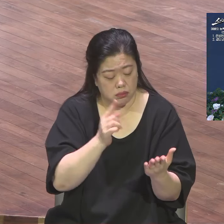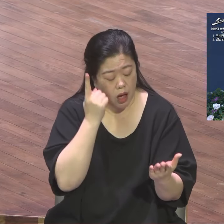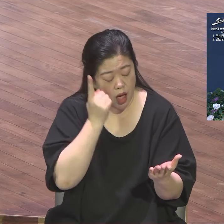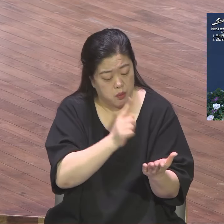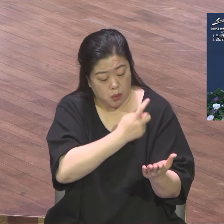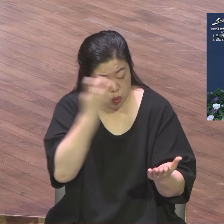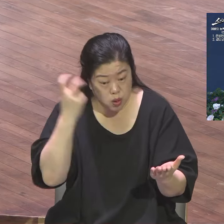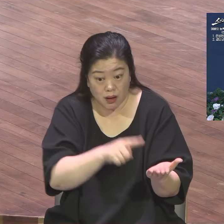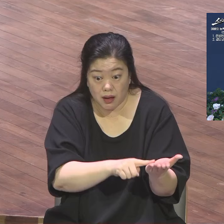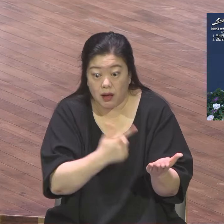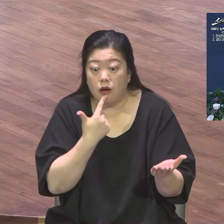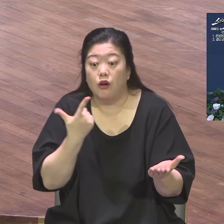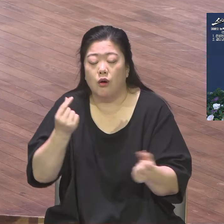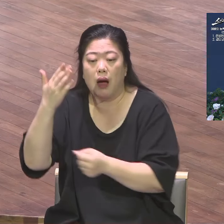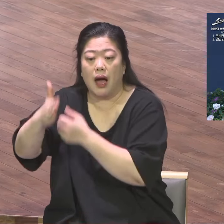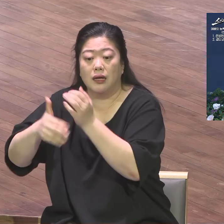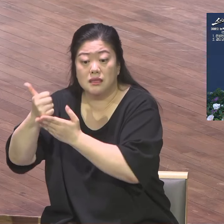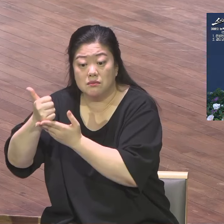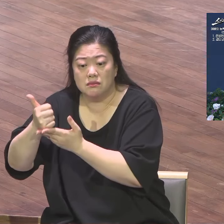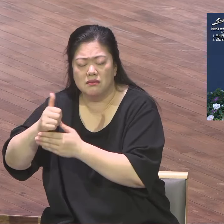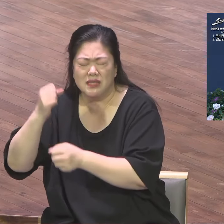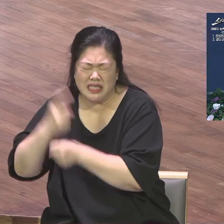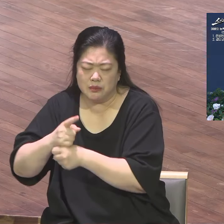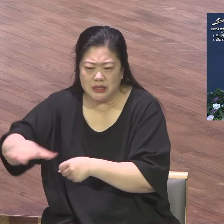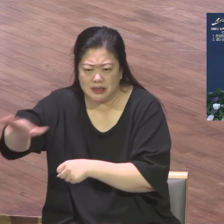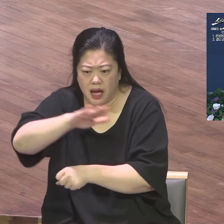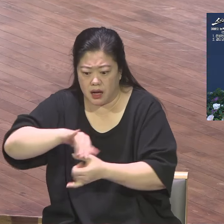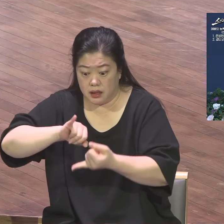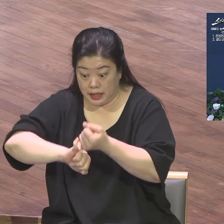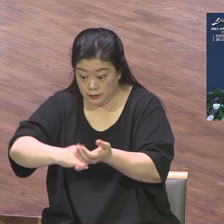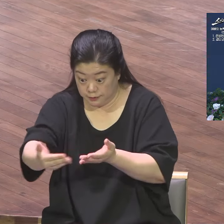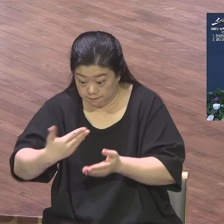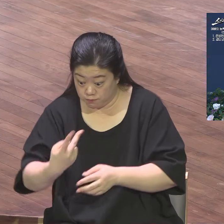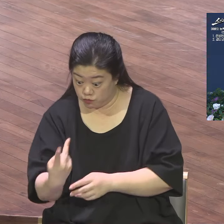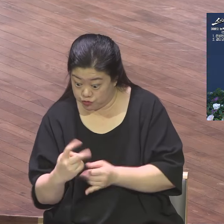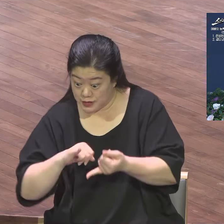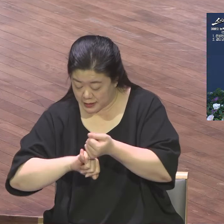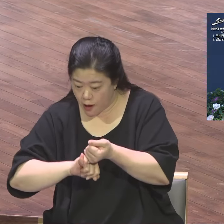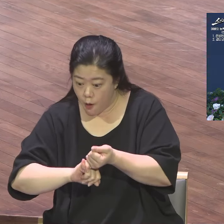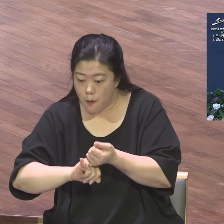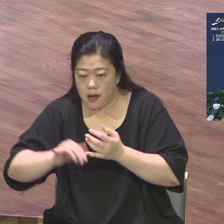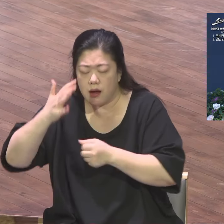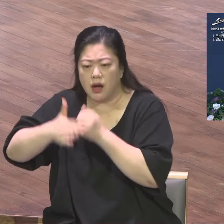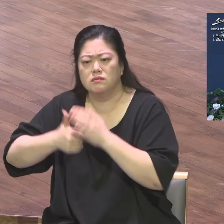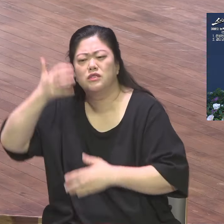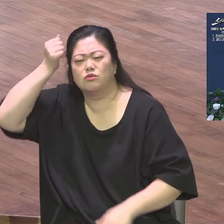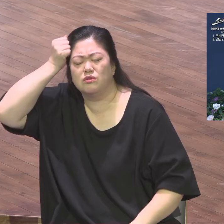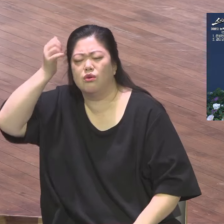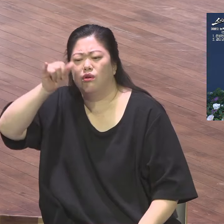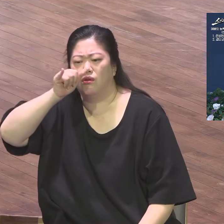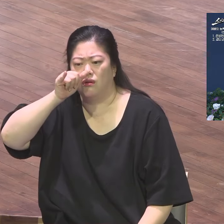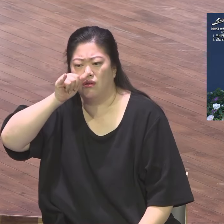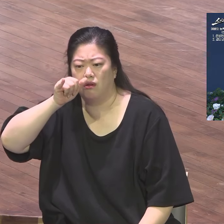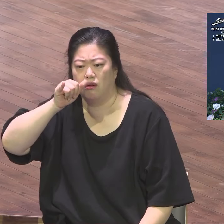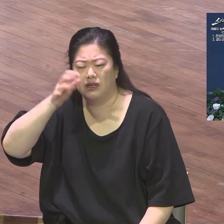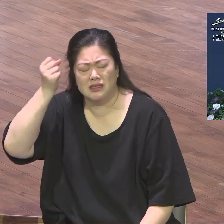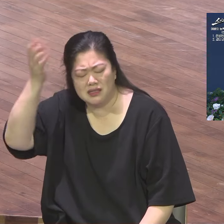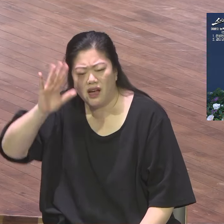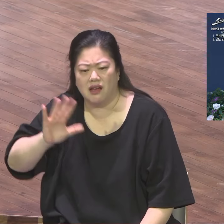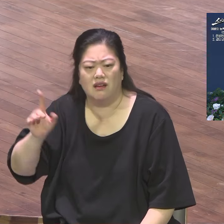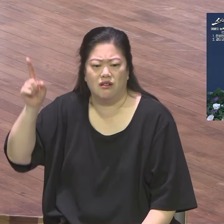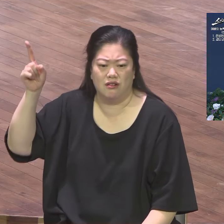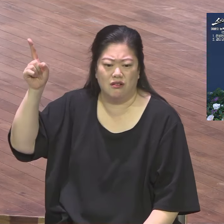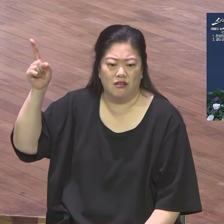결단이에요. 결단을 하는데 예배를 통해서 하나님 말씀을 들을 때 성령께서 여러분 마음에 감동을